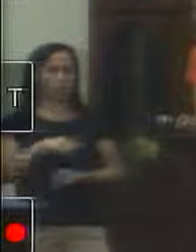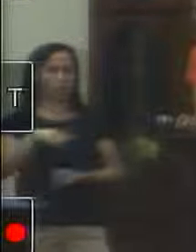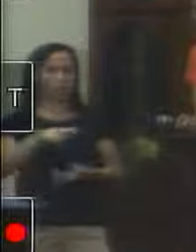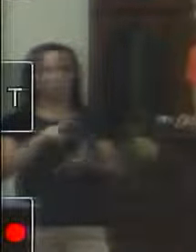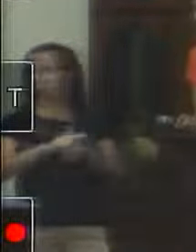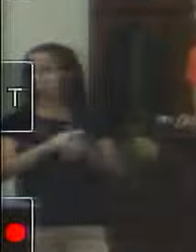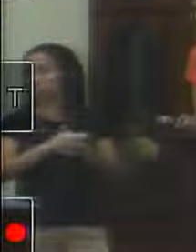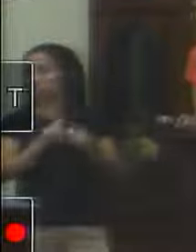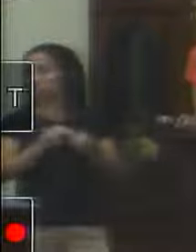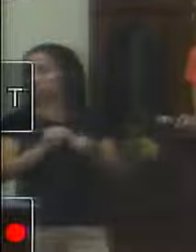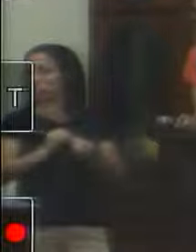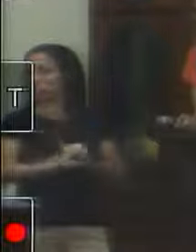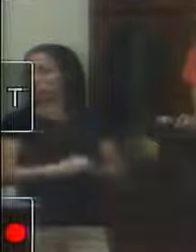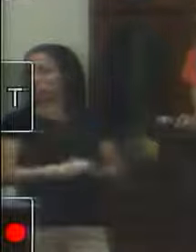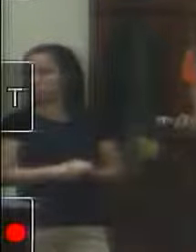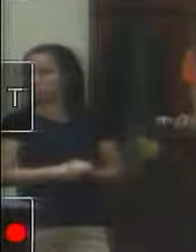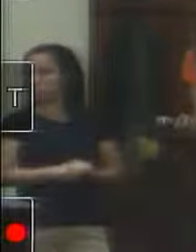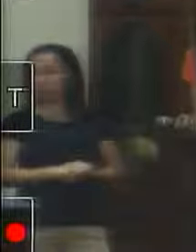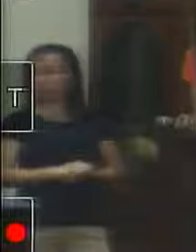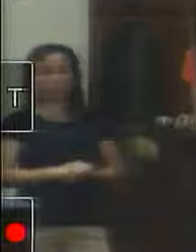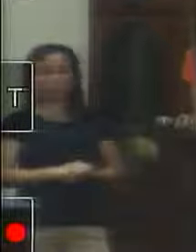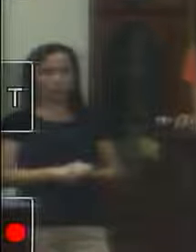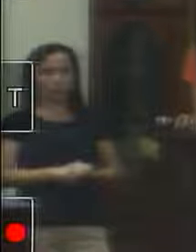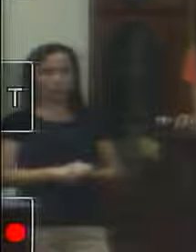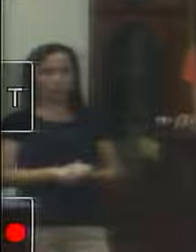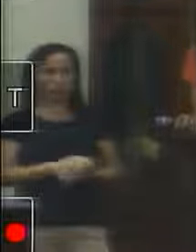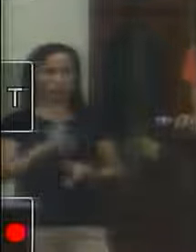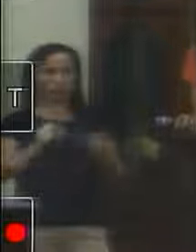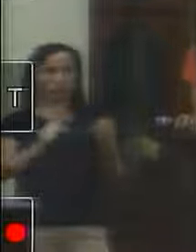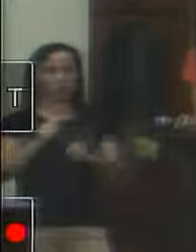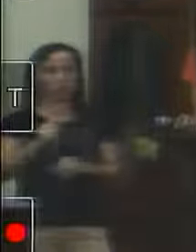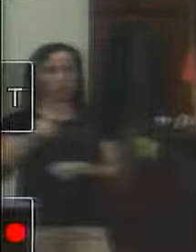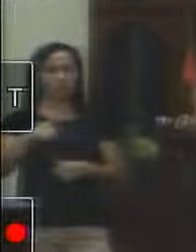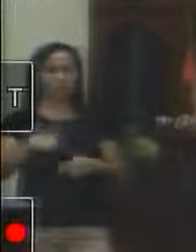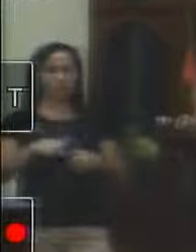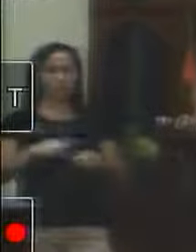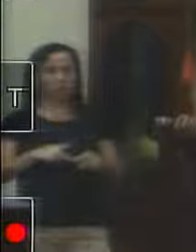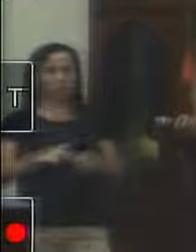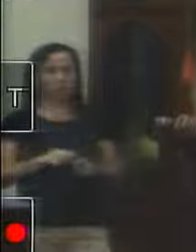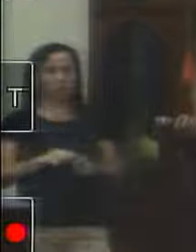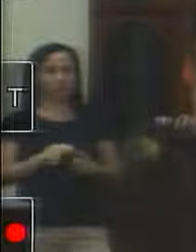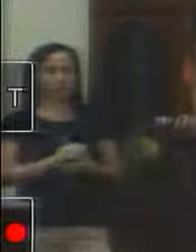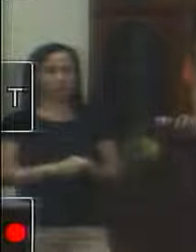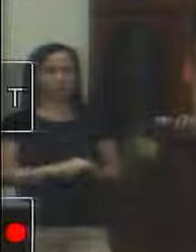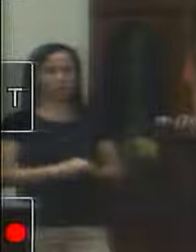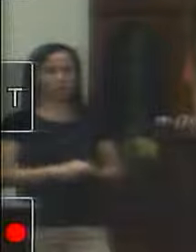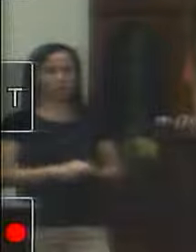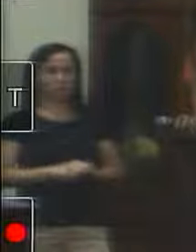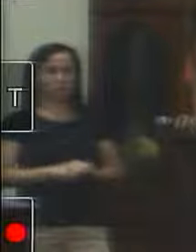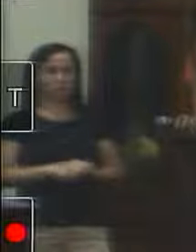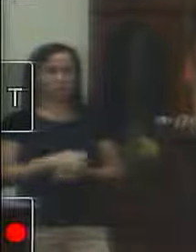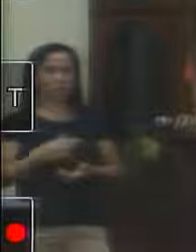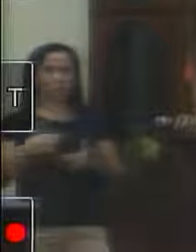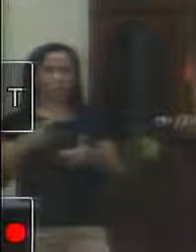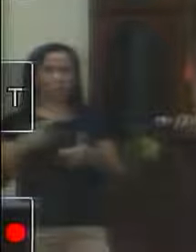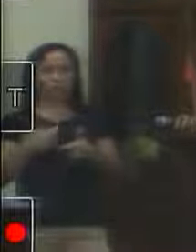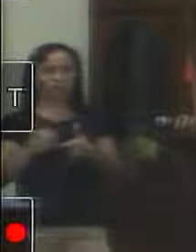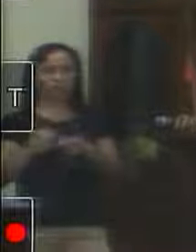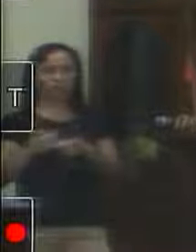cidadão do nosso município, que está arrecadando para o nosso município, que está deixando a grana